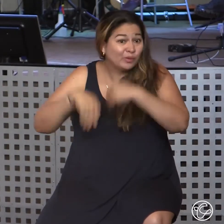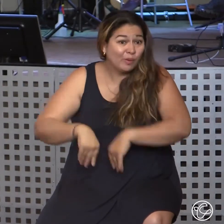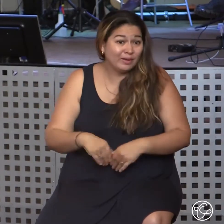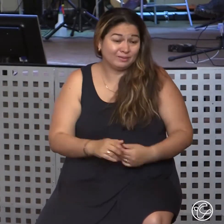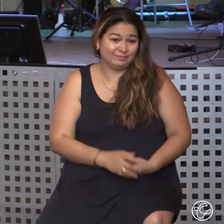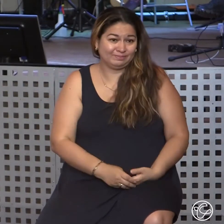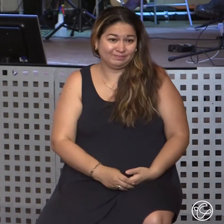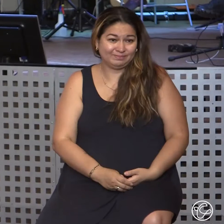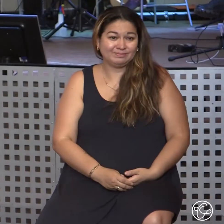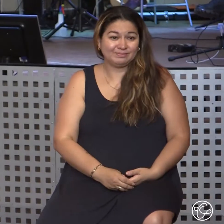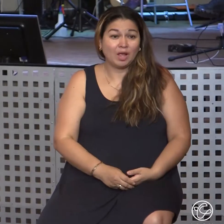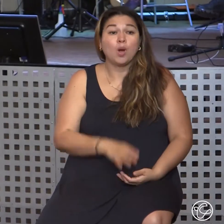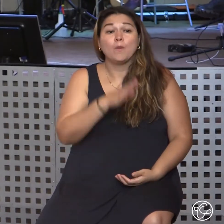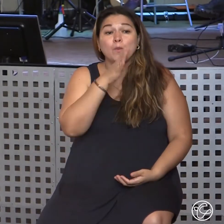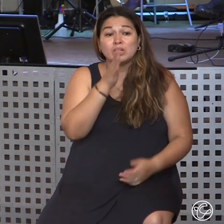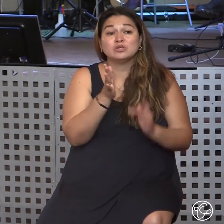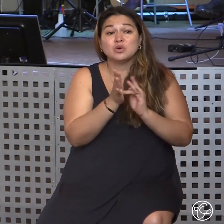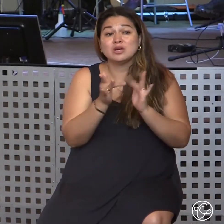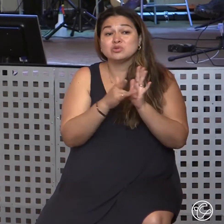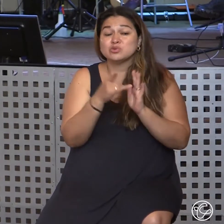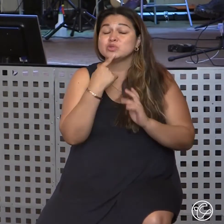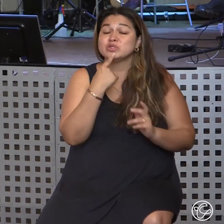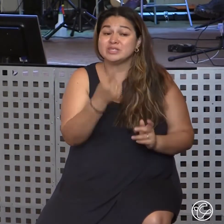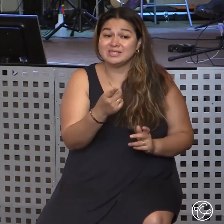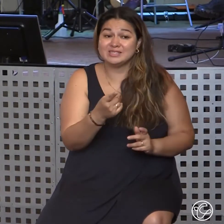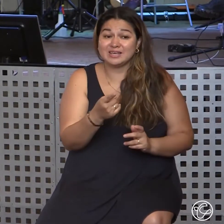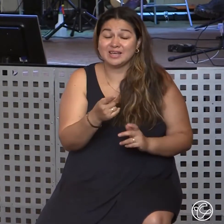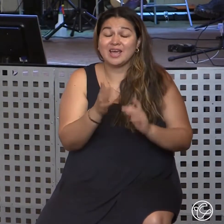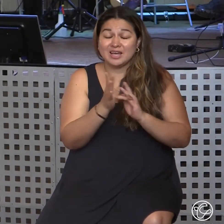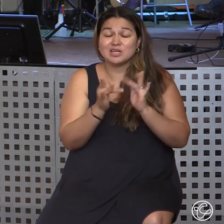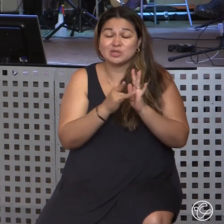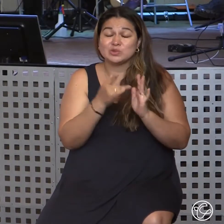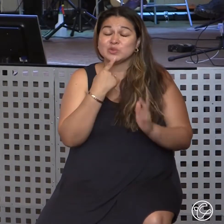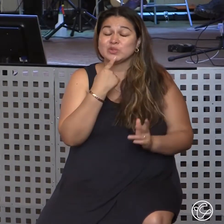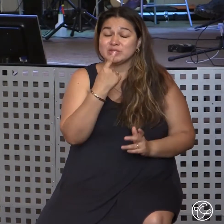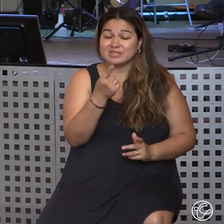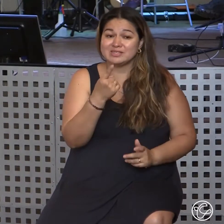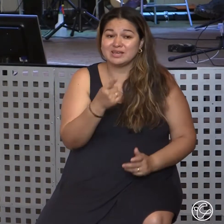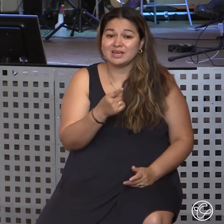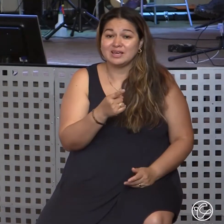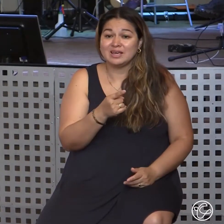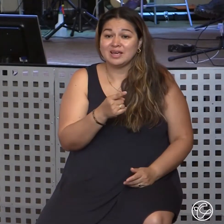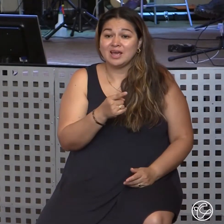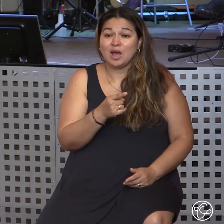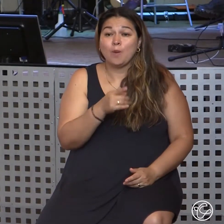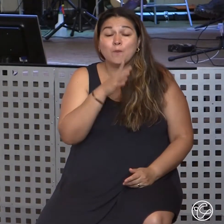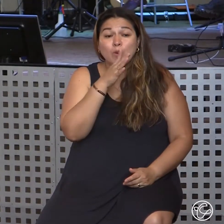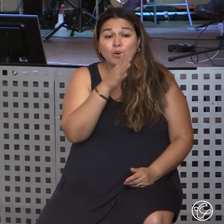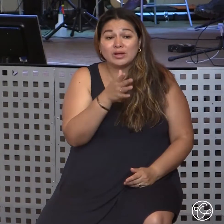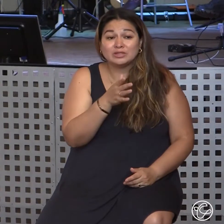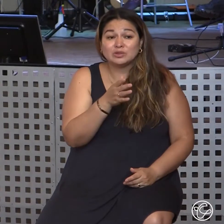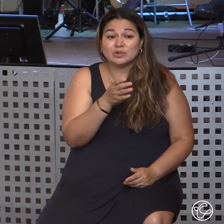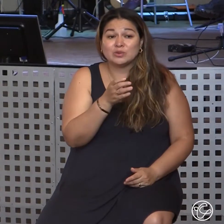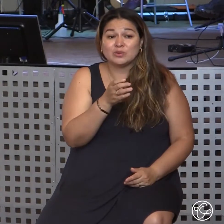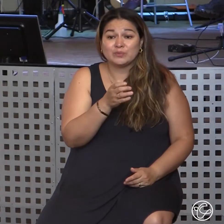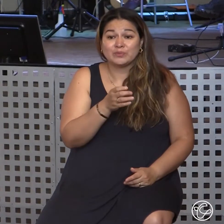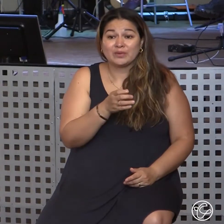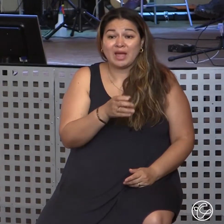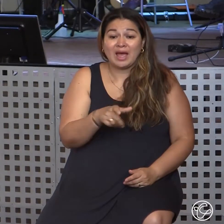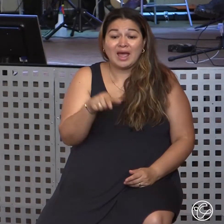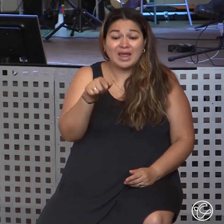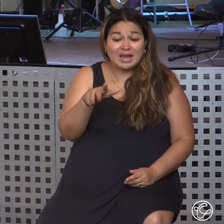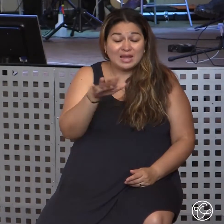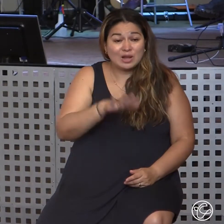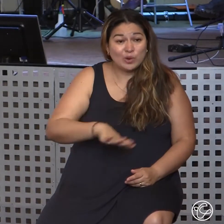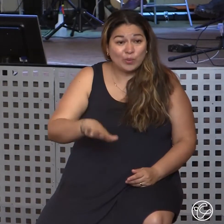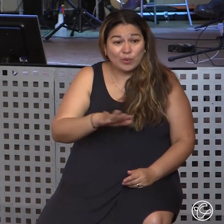honra. Les dice lo que están haciendo. Me estáis deshonrando. Sin honra, sino en su propia